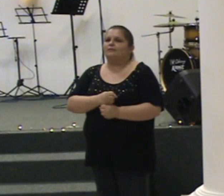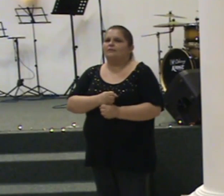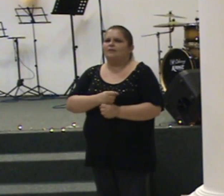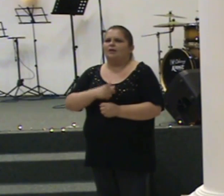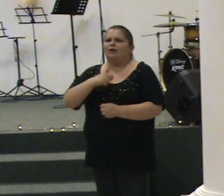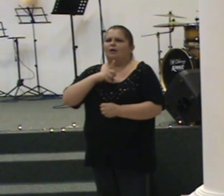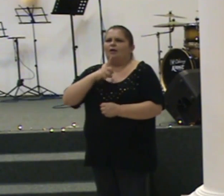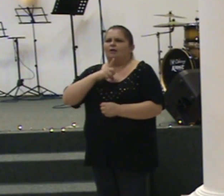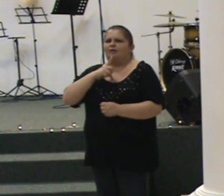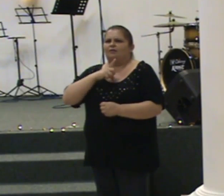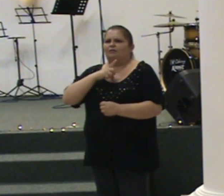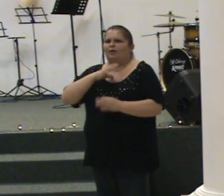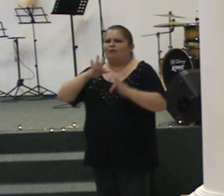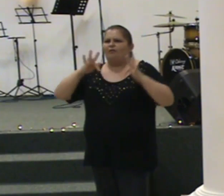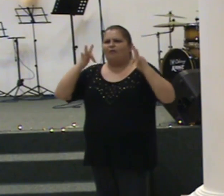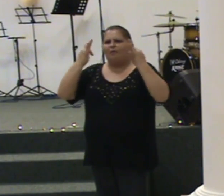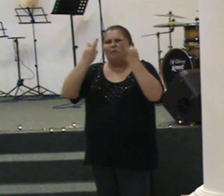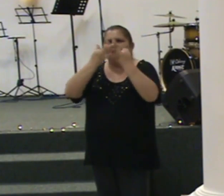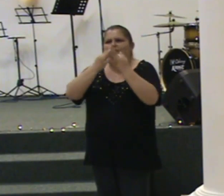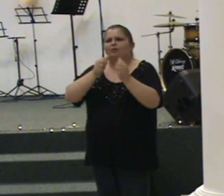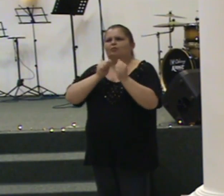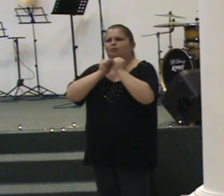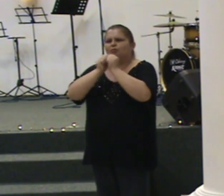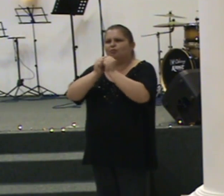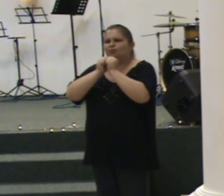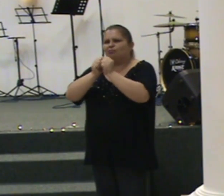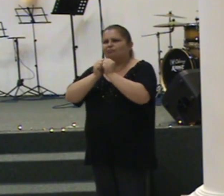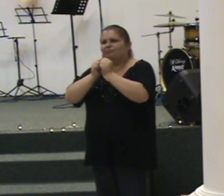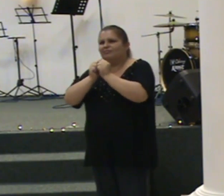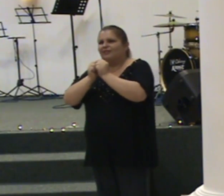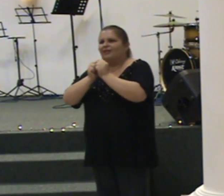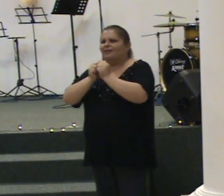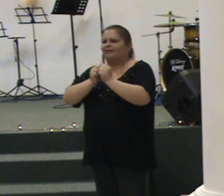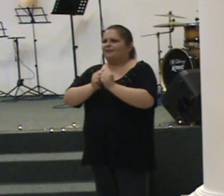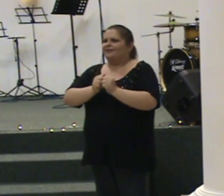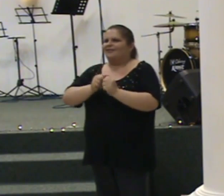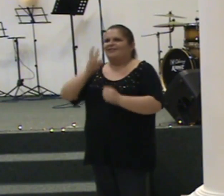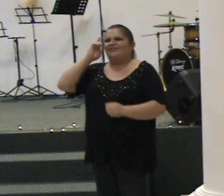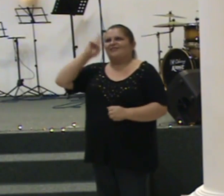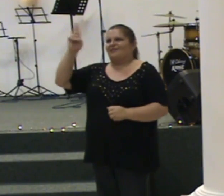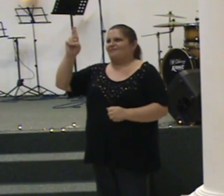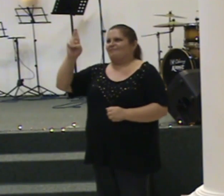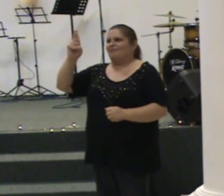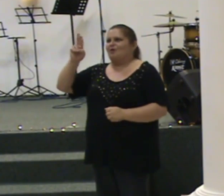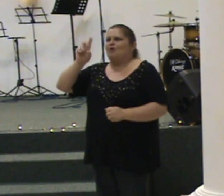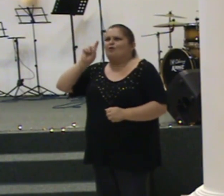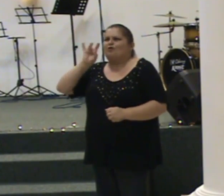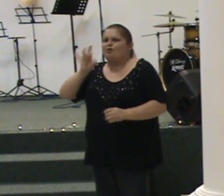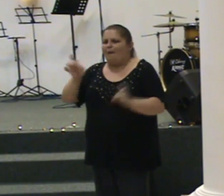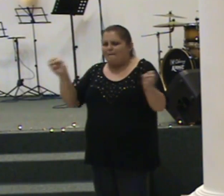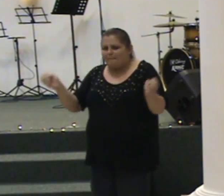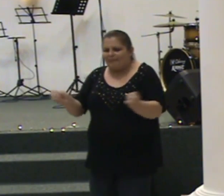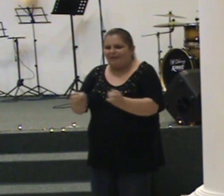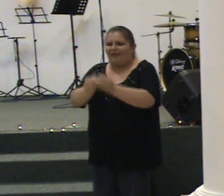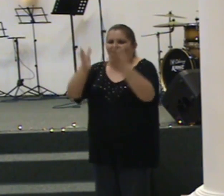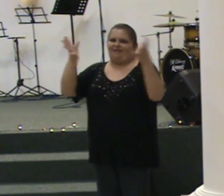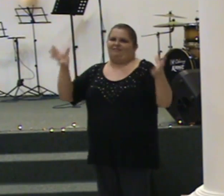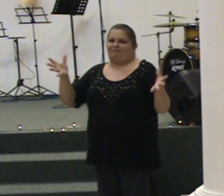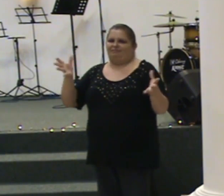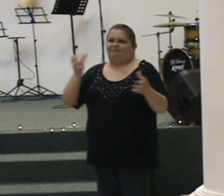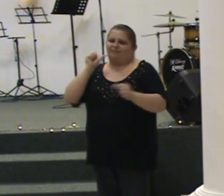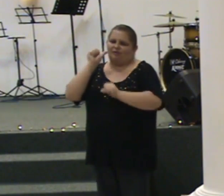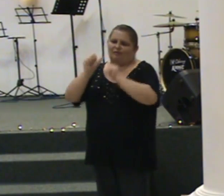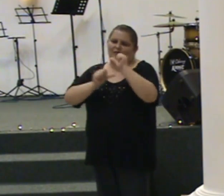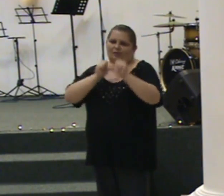eu tenho que a família, todos que acompanharam, assim, falaram, Senhor, só por milagre que o Senhor vai dar,